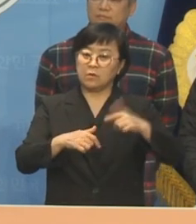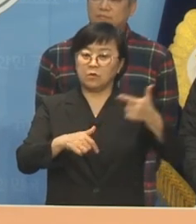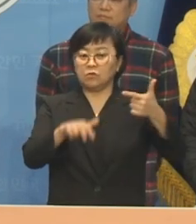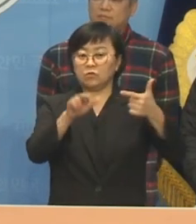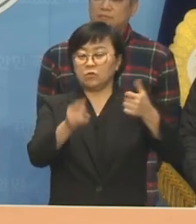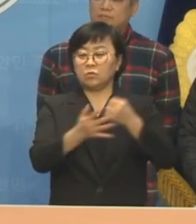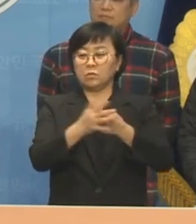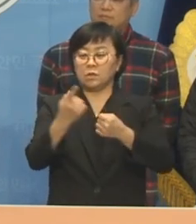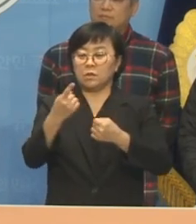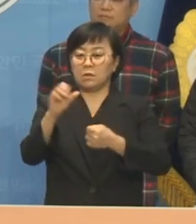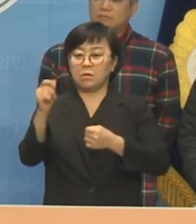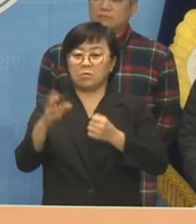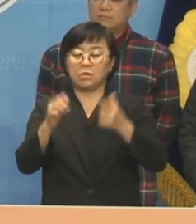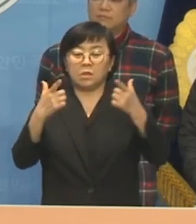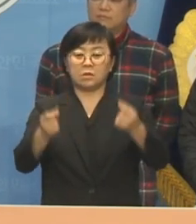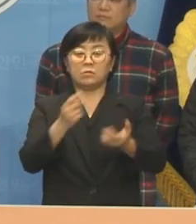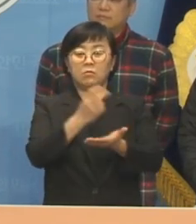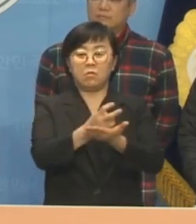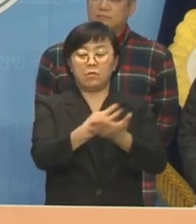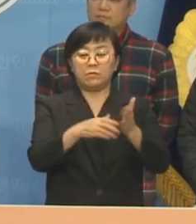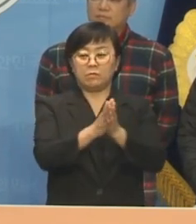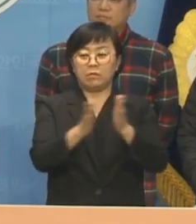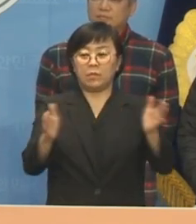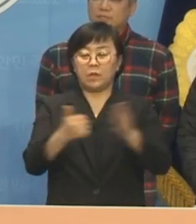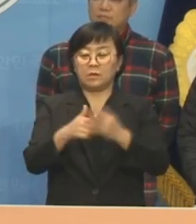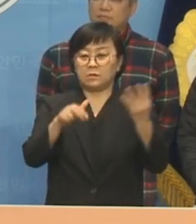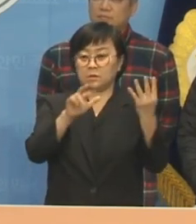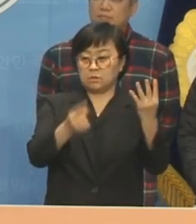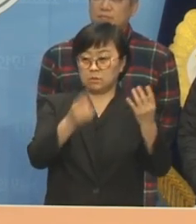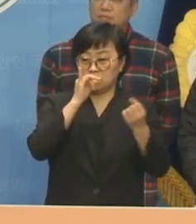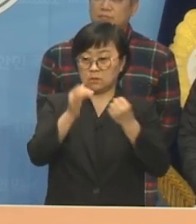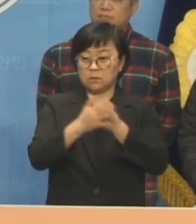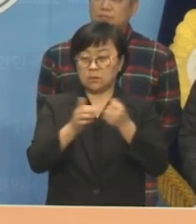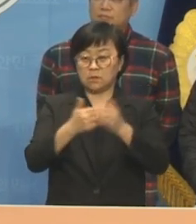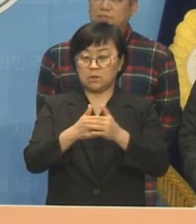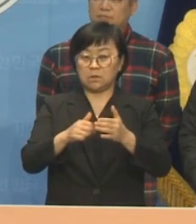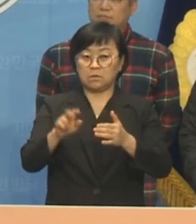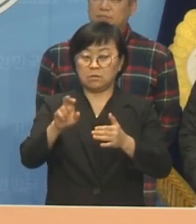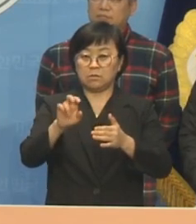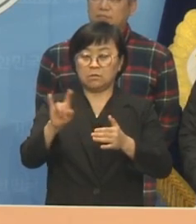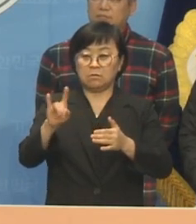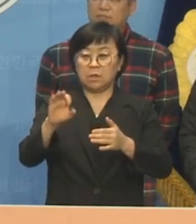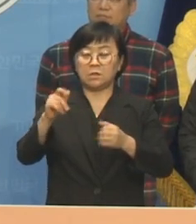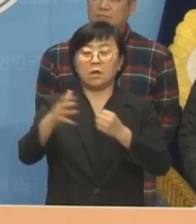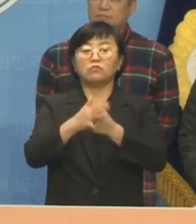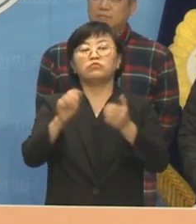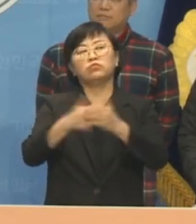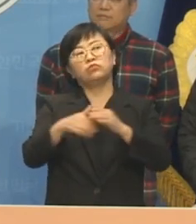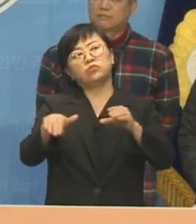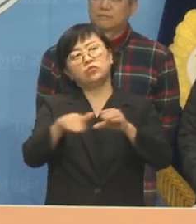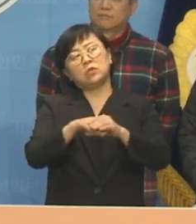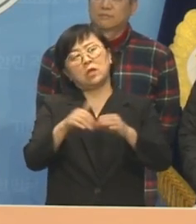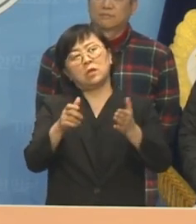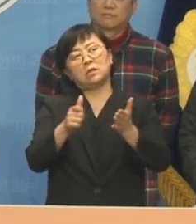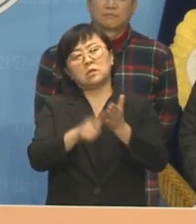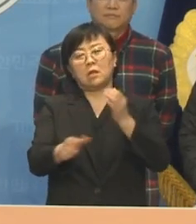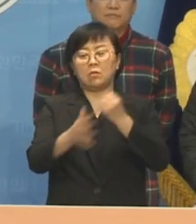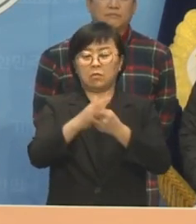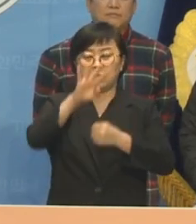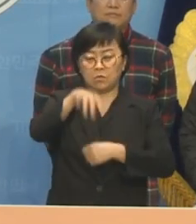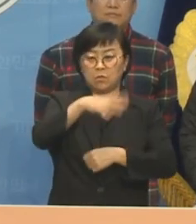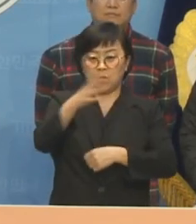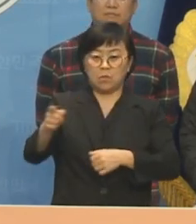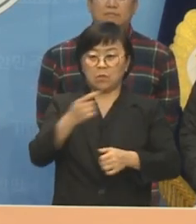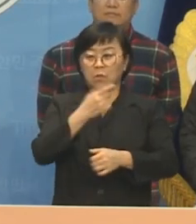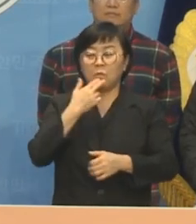제6조 제1항 및 같은 법 시행령 제4조 1호에 규정된 매장문화재 지표조사를 하지 않았고 공사를 진행하면서